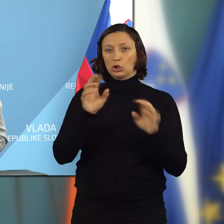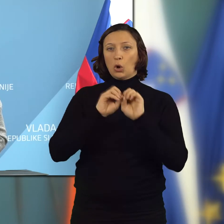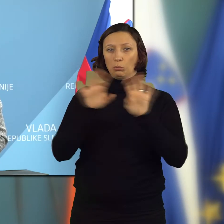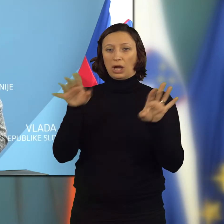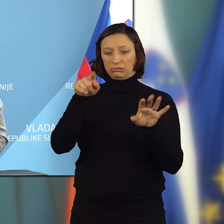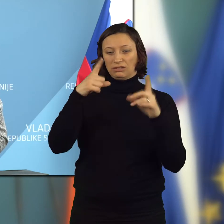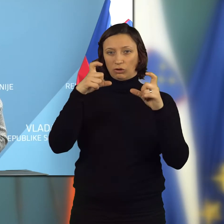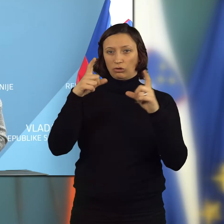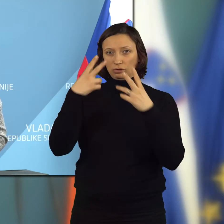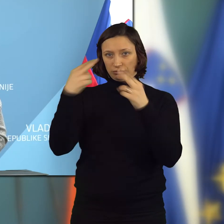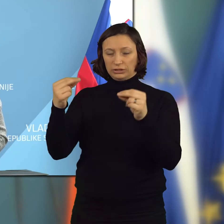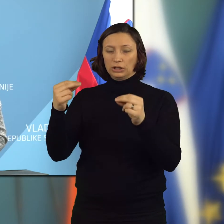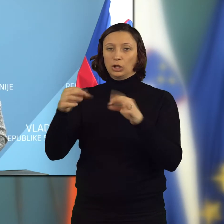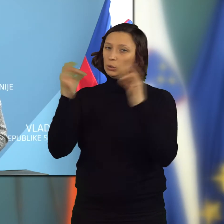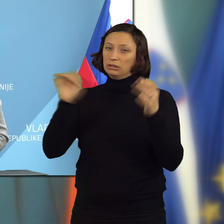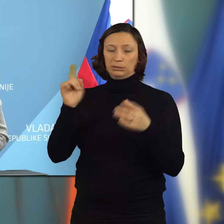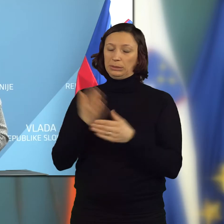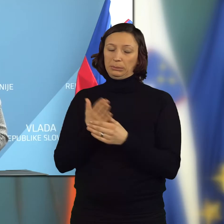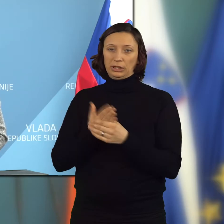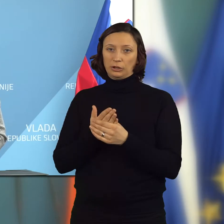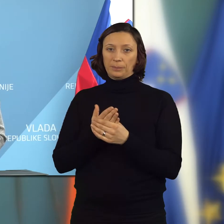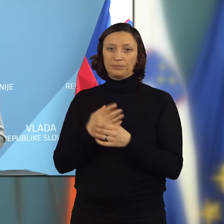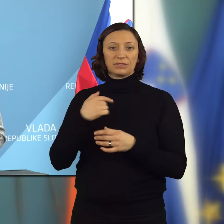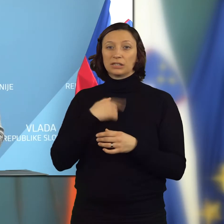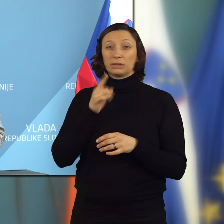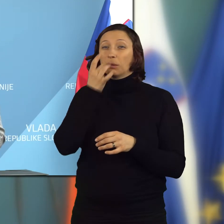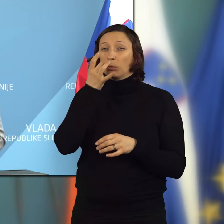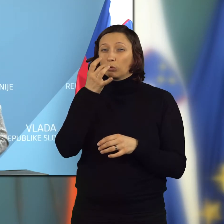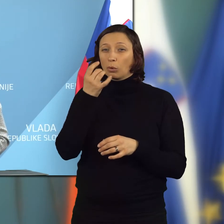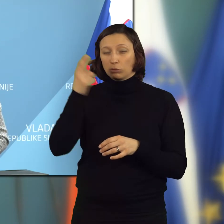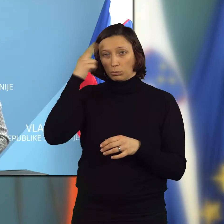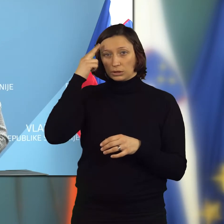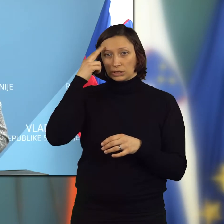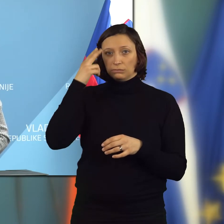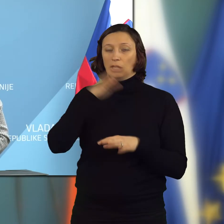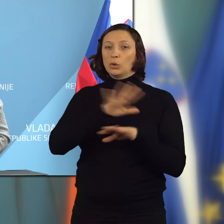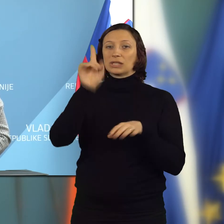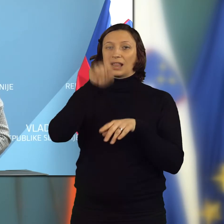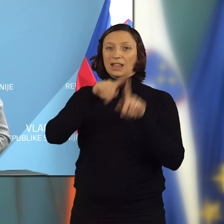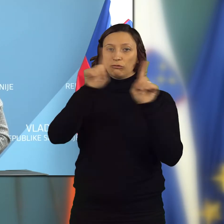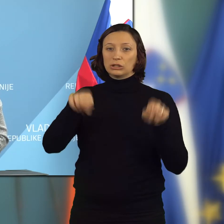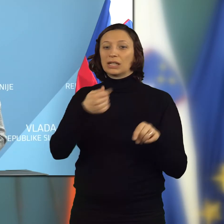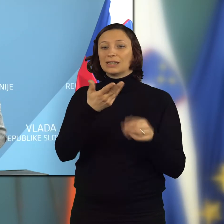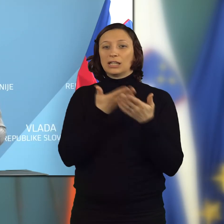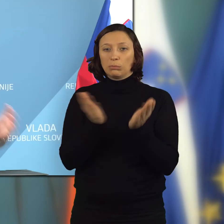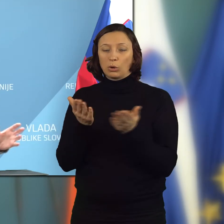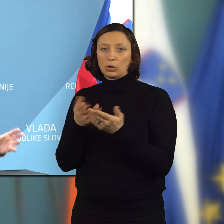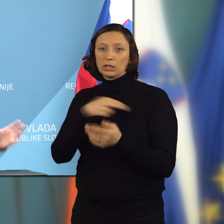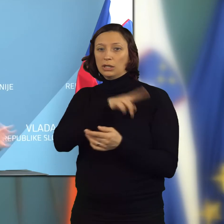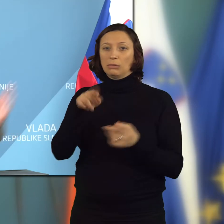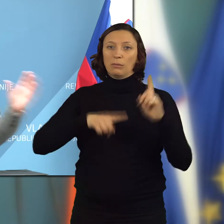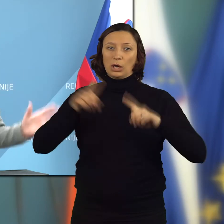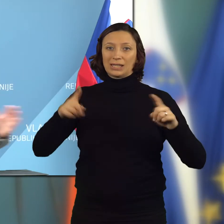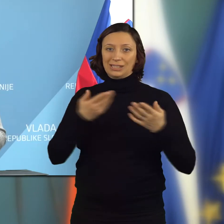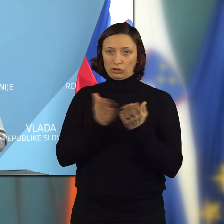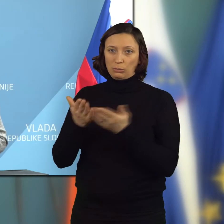notranjosti zapora in objavljanje te fotografije v javnosti ni primerno. Nisem pa tako podrobno seznanjena z vsemi navodili, kateri